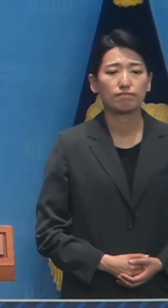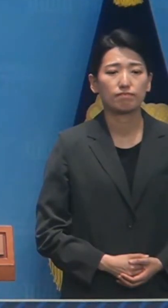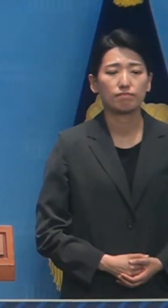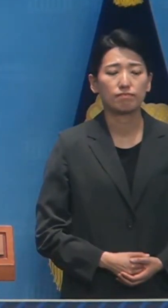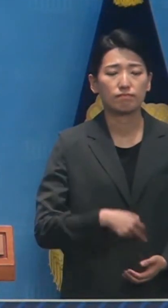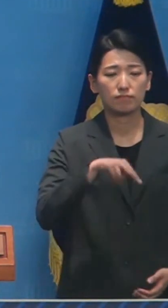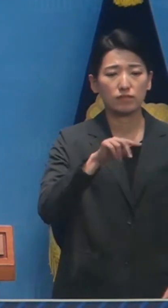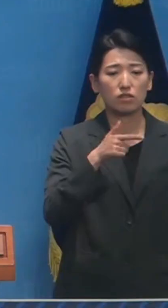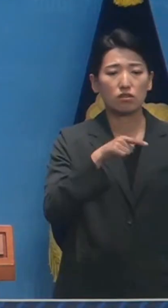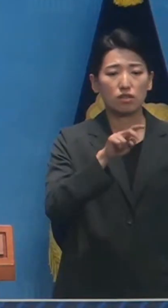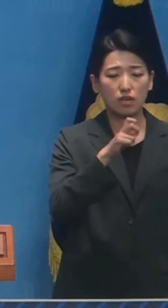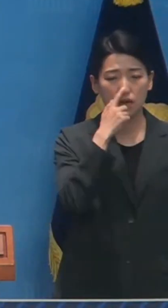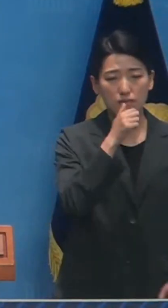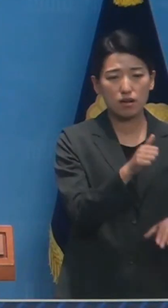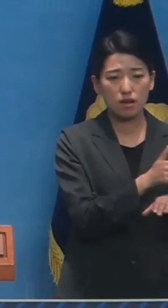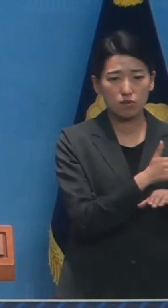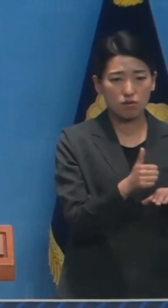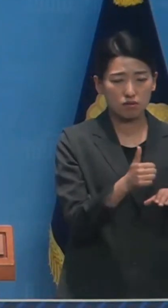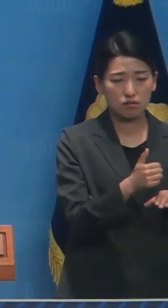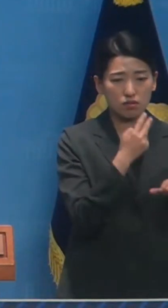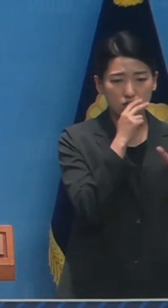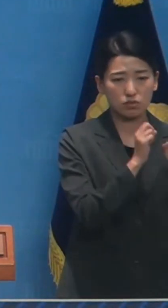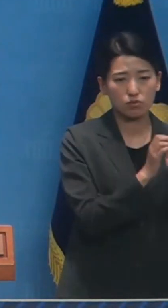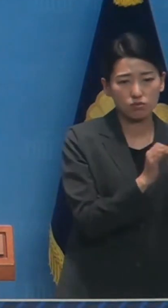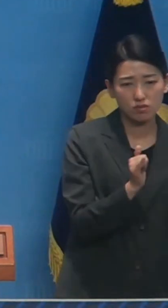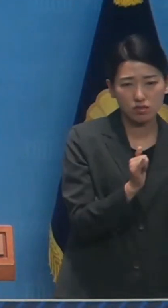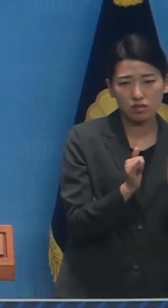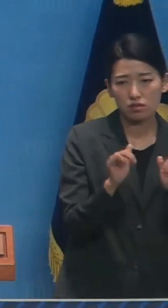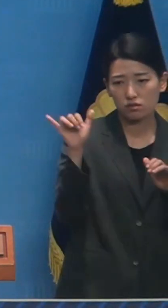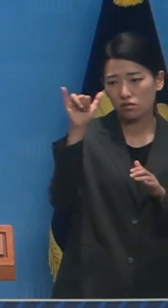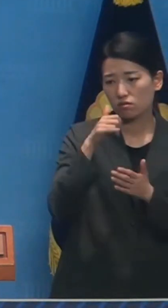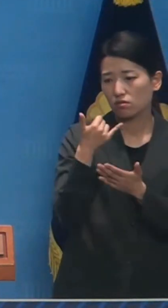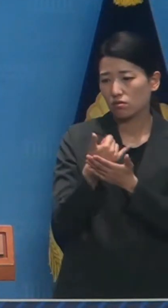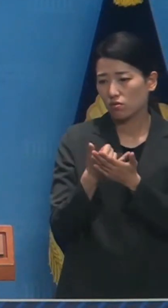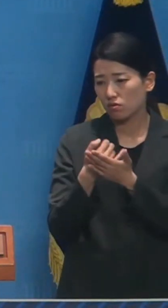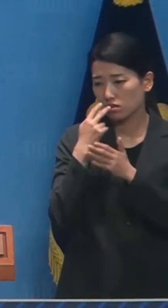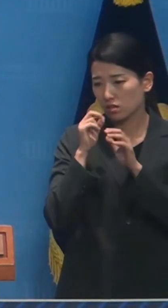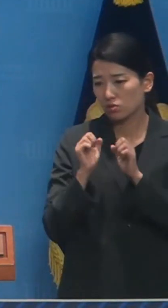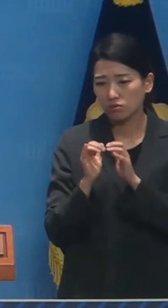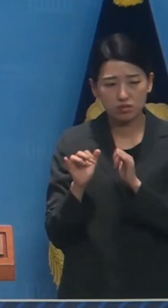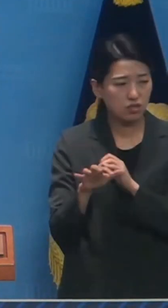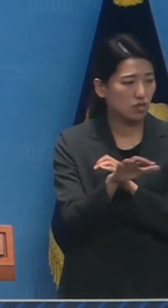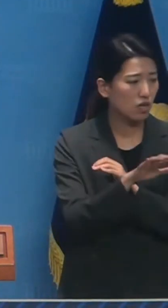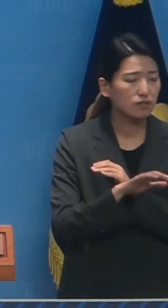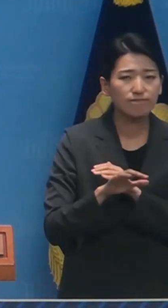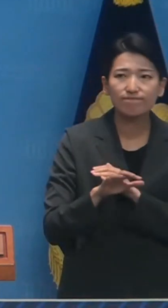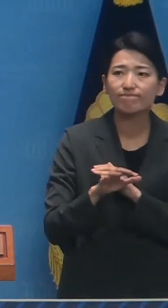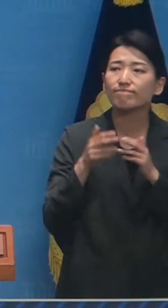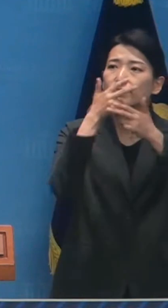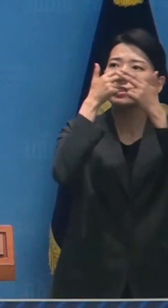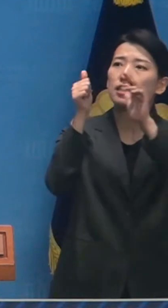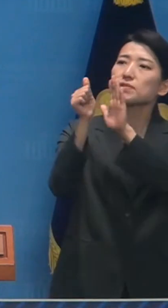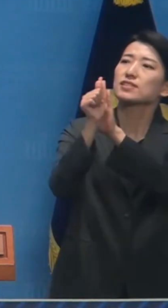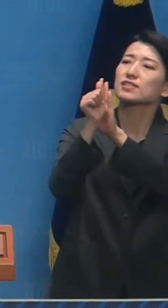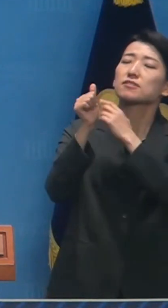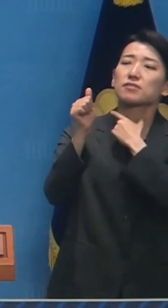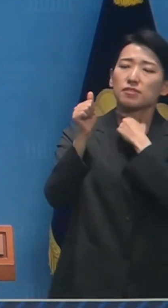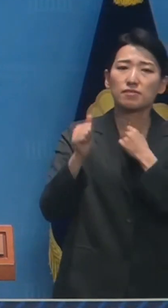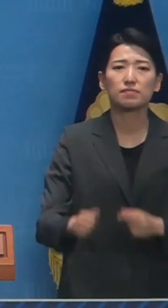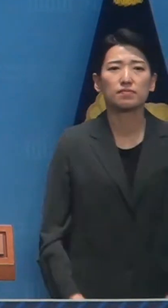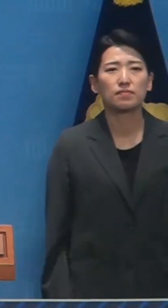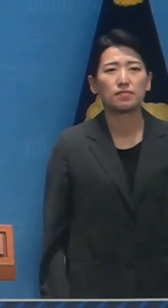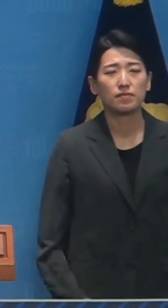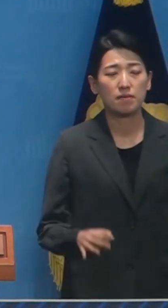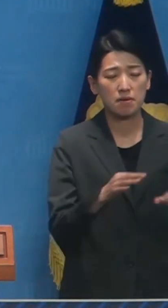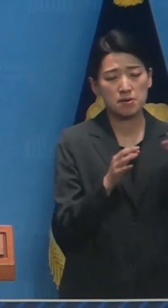성감학원 전국 고아 피해 생존자 협의회 이재명 지지를 선언합니다. 뱀